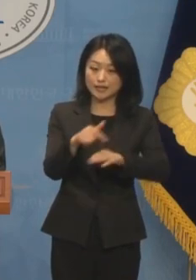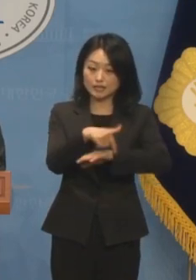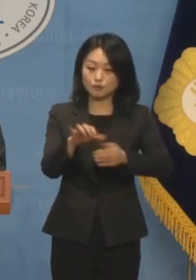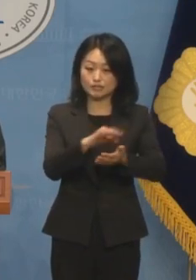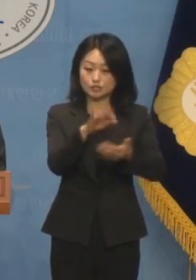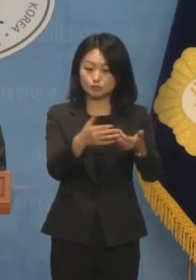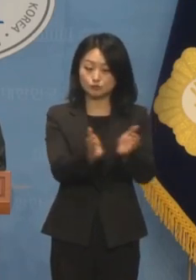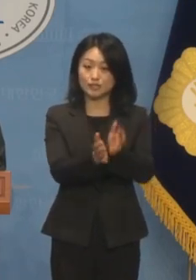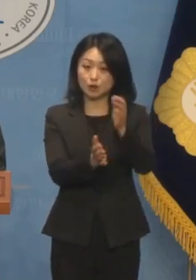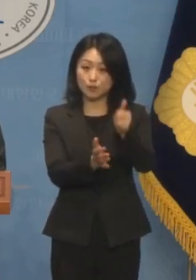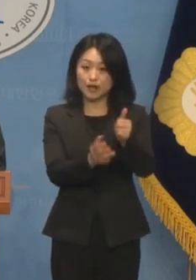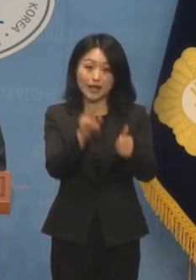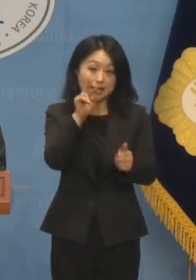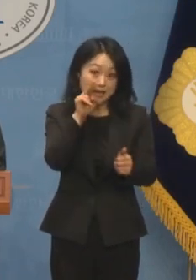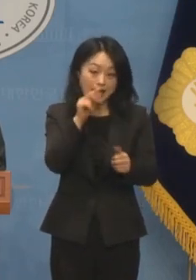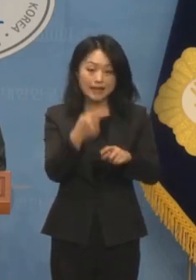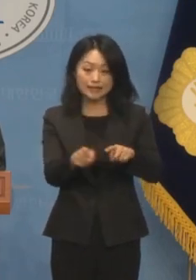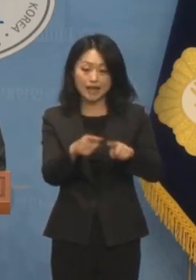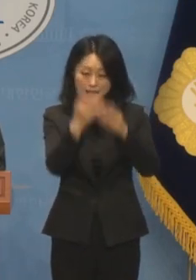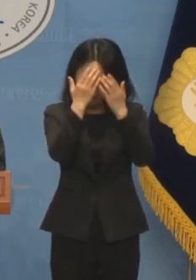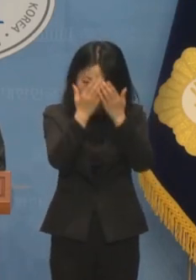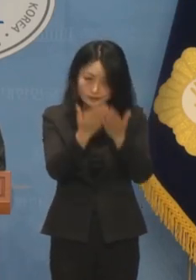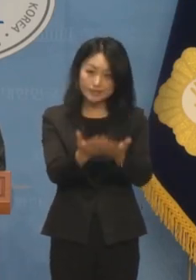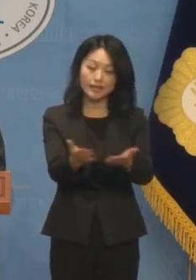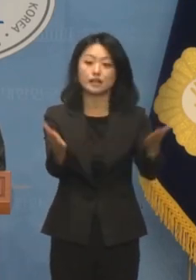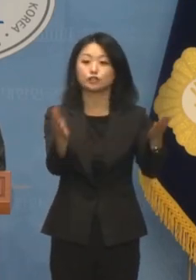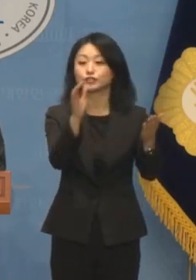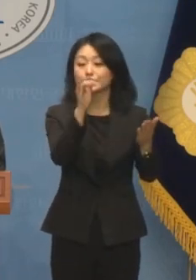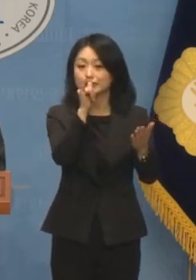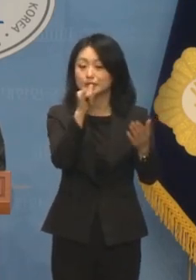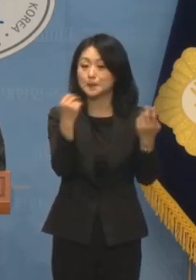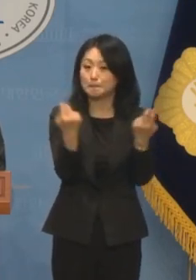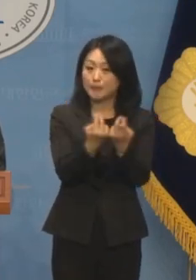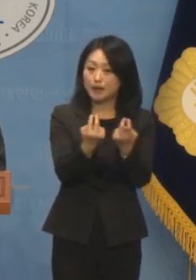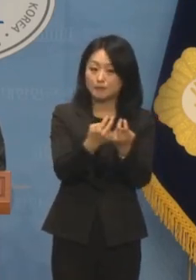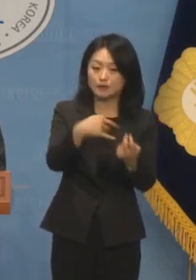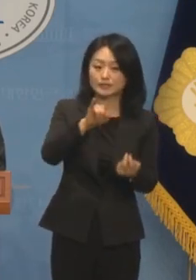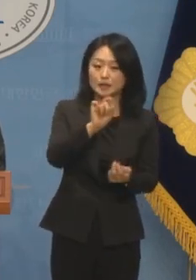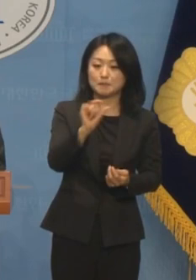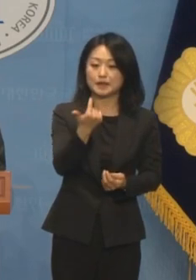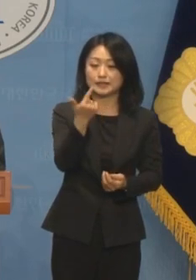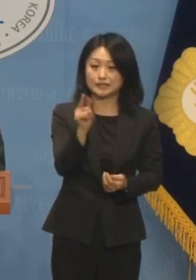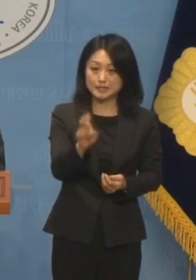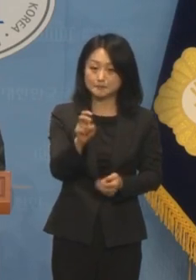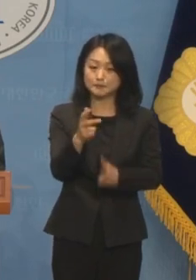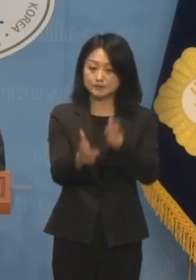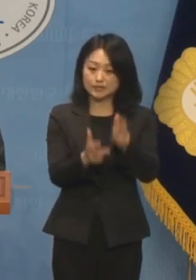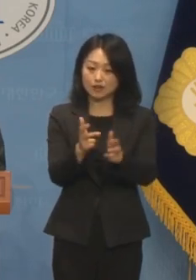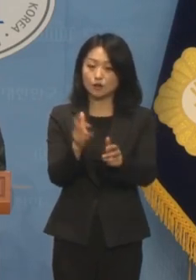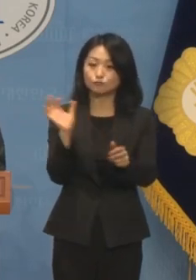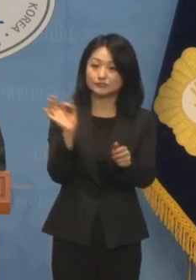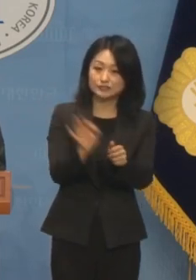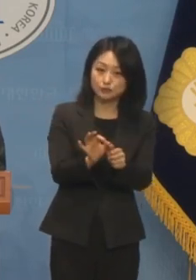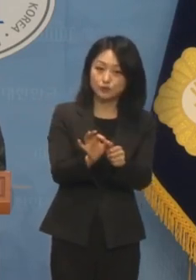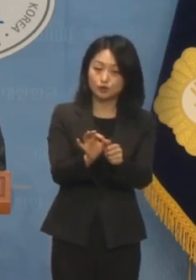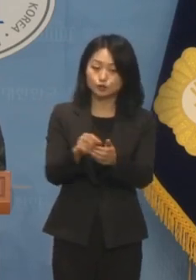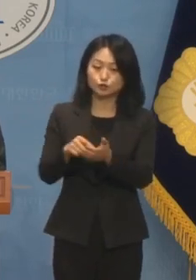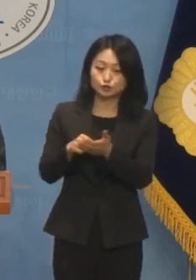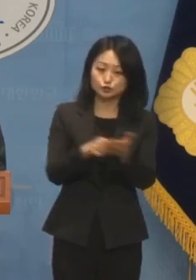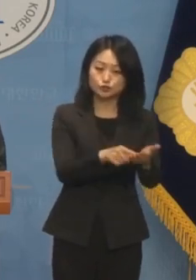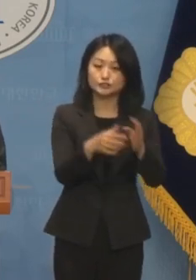기획재정부 장관이 예비 타당성 조사를 면제할 수 있도록 하는 새만금 사업 추진 및 지원에 관한 특별법 개정안